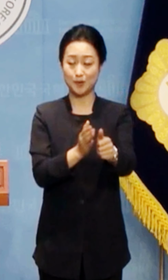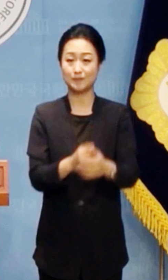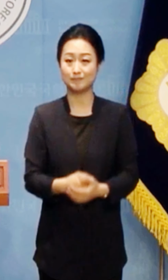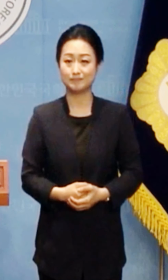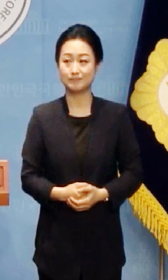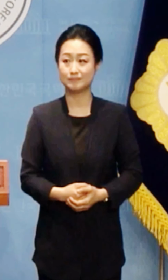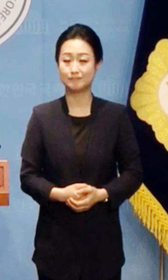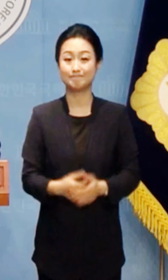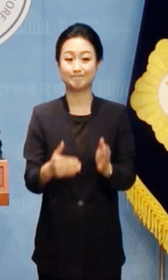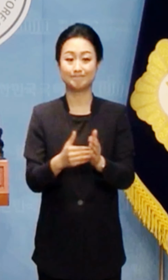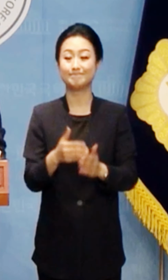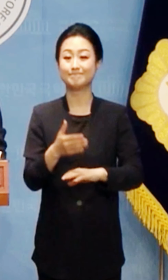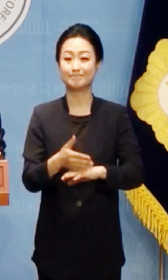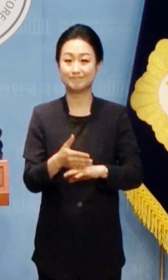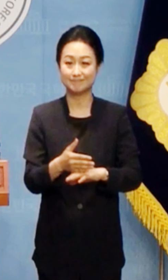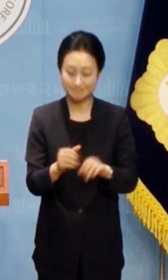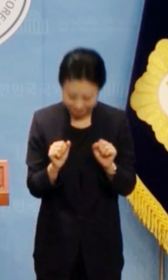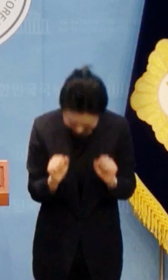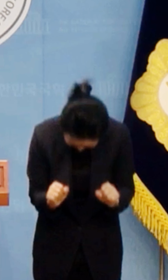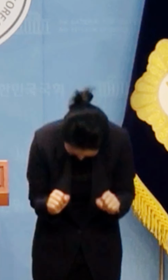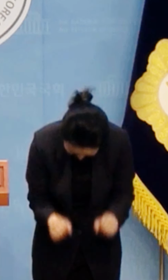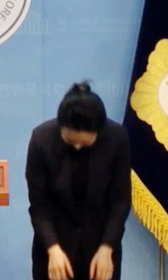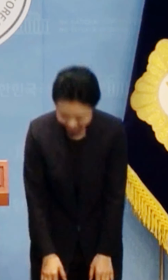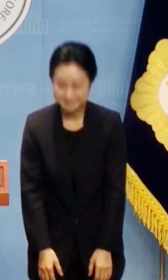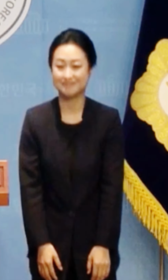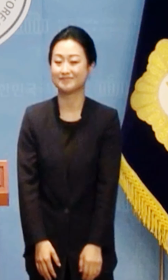바랍니다 여기까지 하겠습니다 고맙습니다